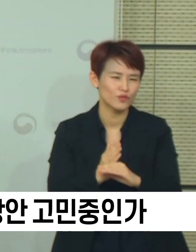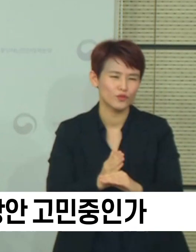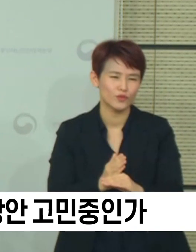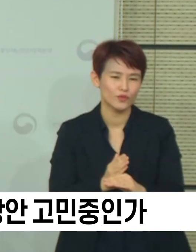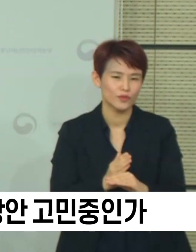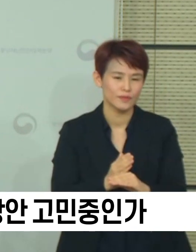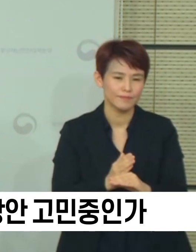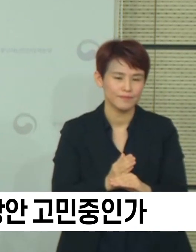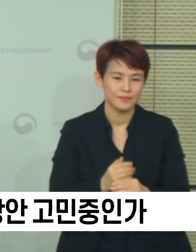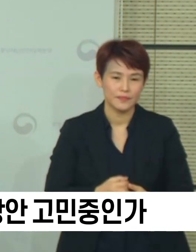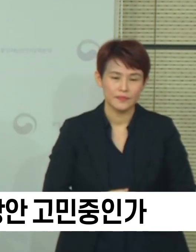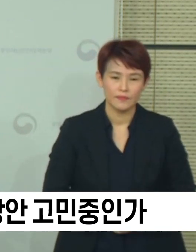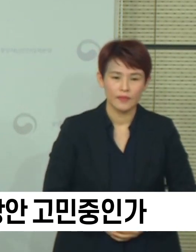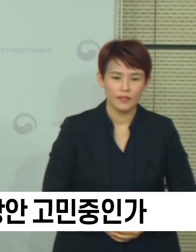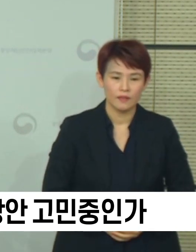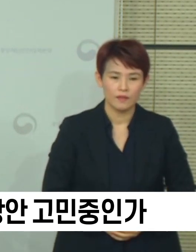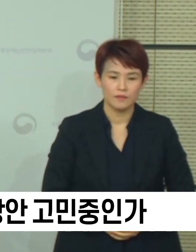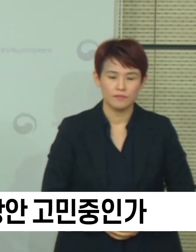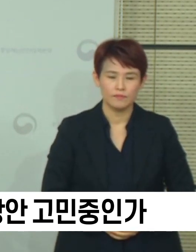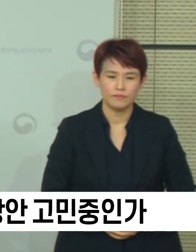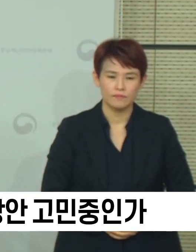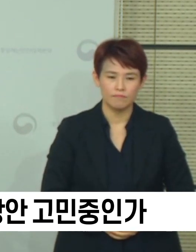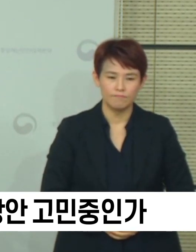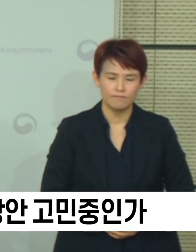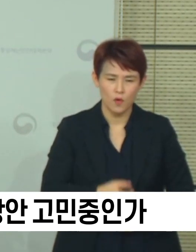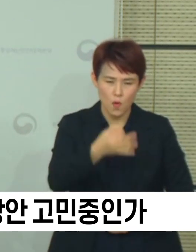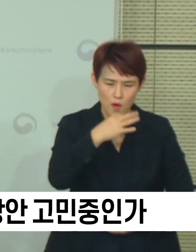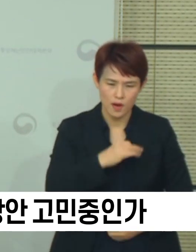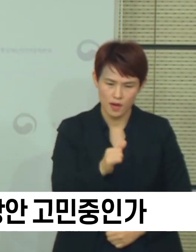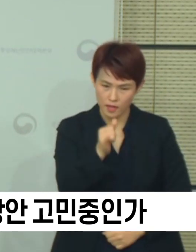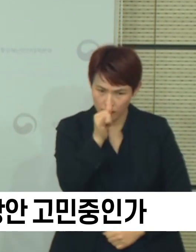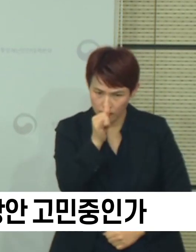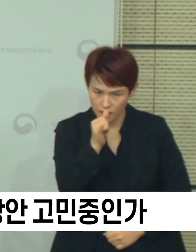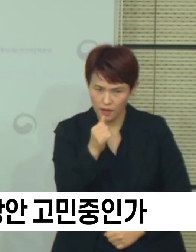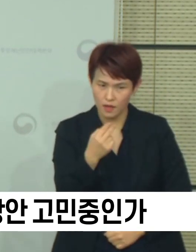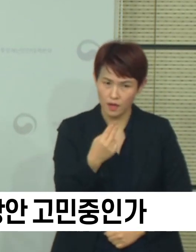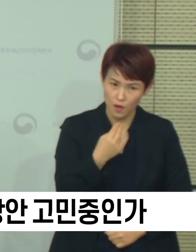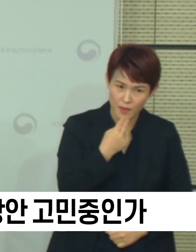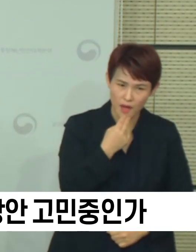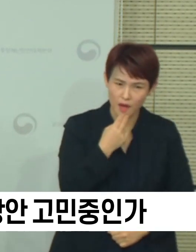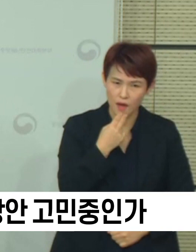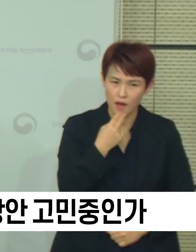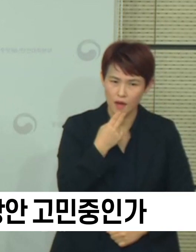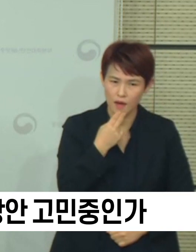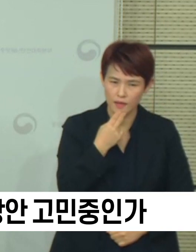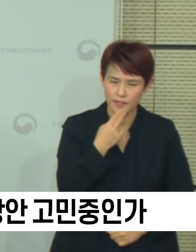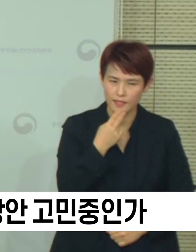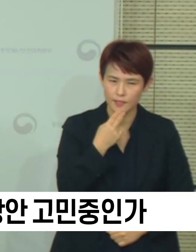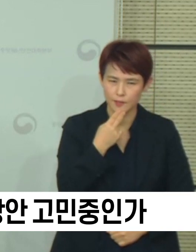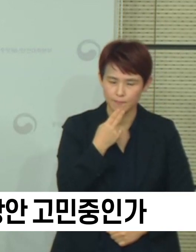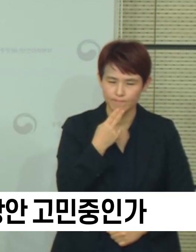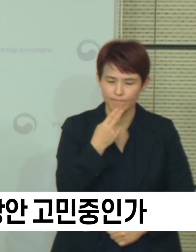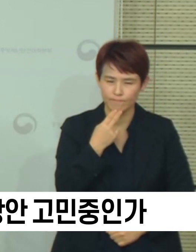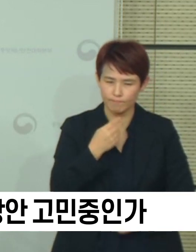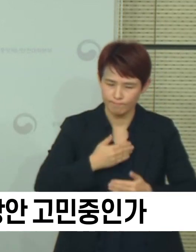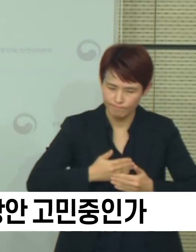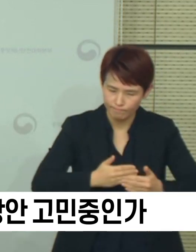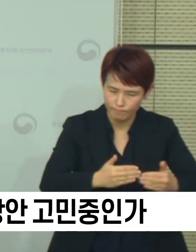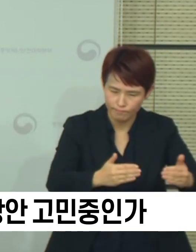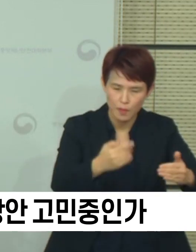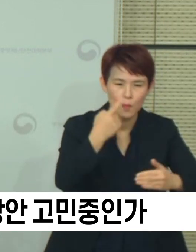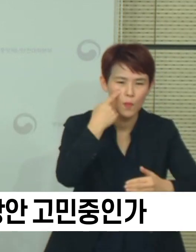그래서 이 조치가 얼만큼 실효성이 있는지 일단 지속적으로 좀 차근차근히 해볼